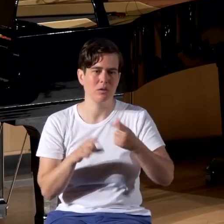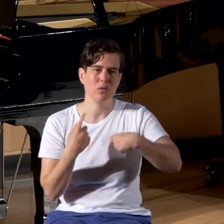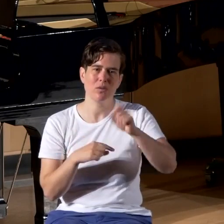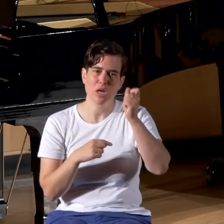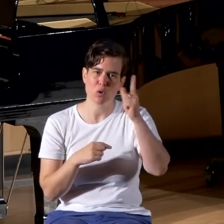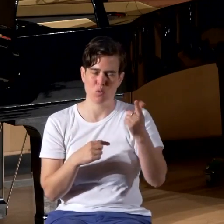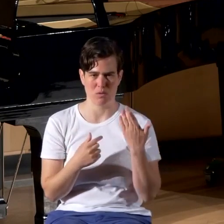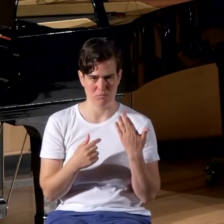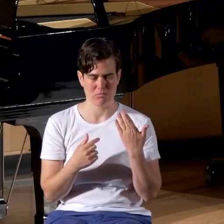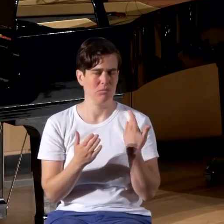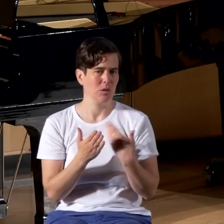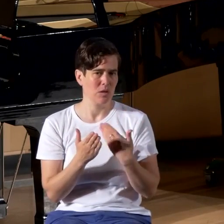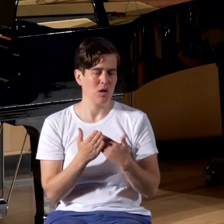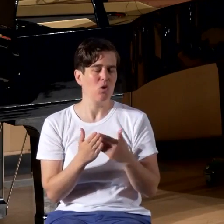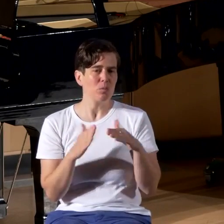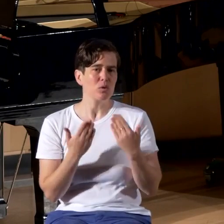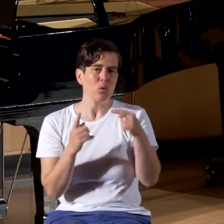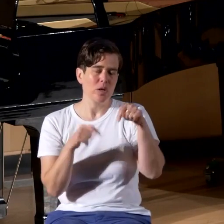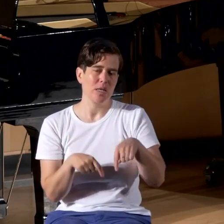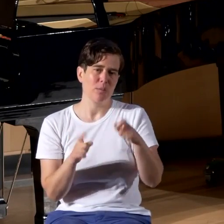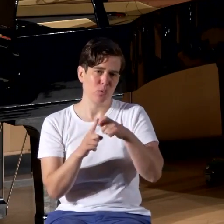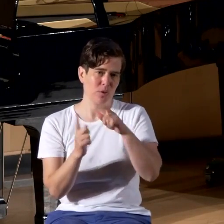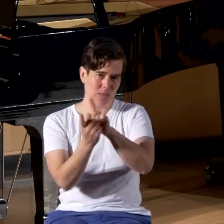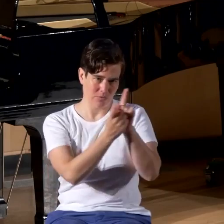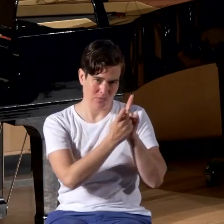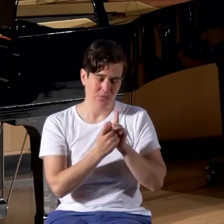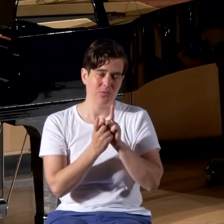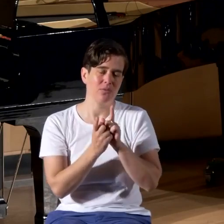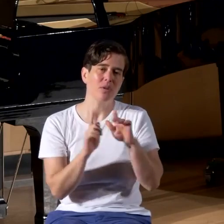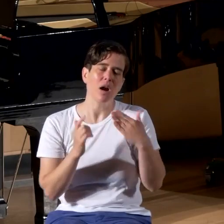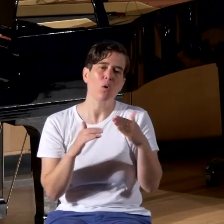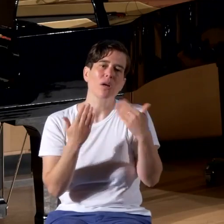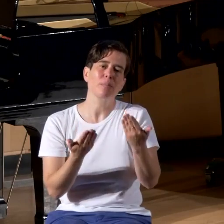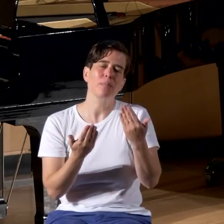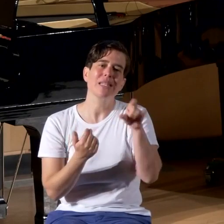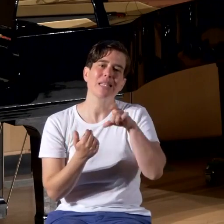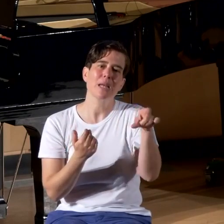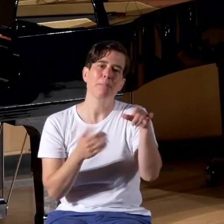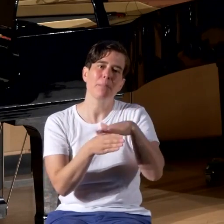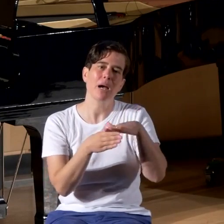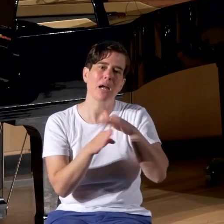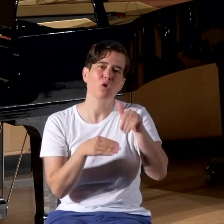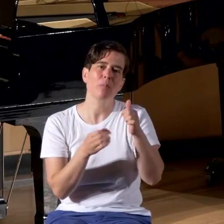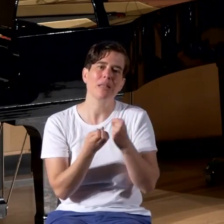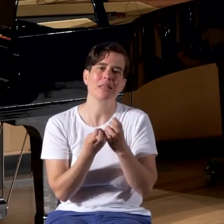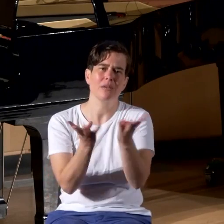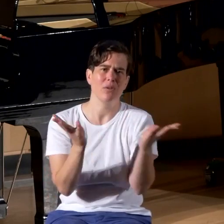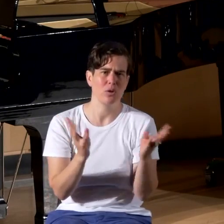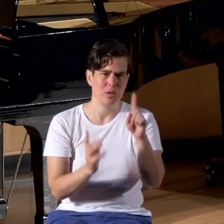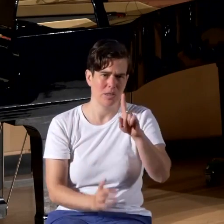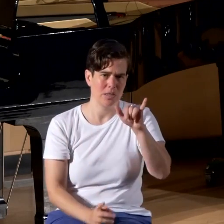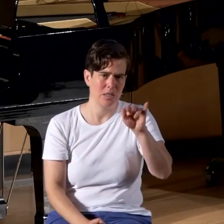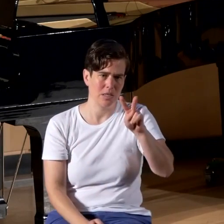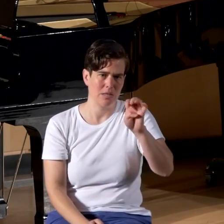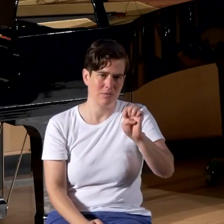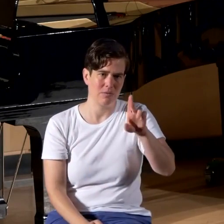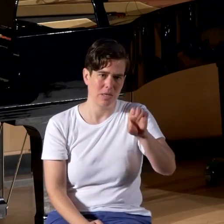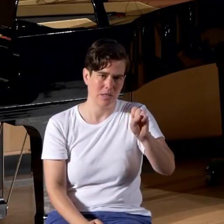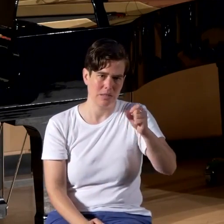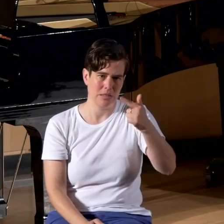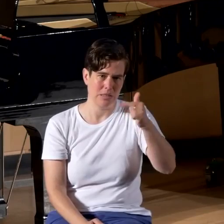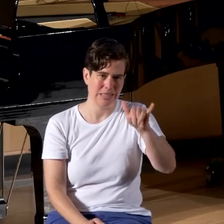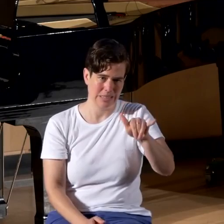genug. Deswegen gibt es hier bei den positiven Begegnungen auch einen Themenstrang zum Thema Diversity. Lasst ihn in